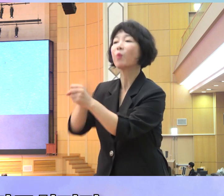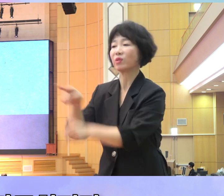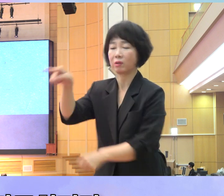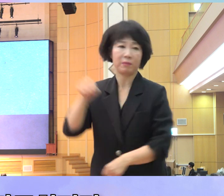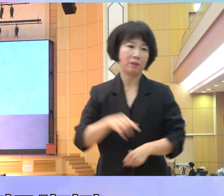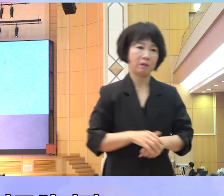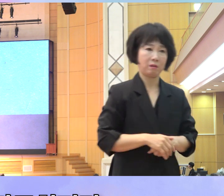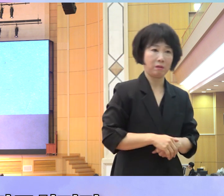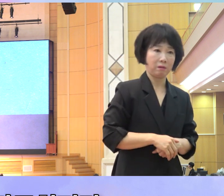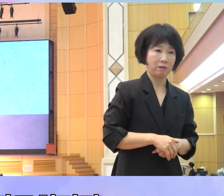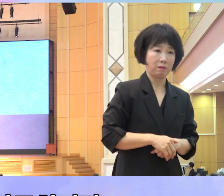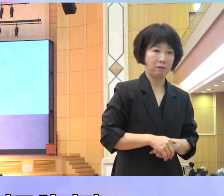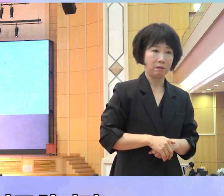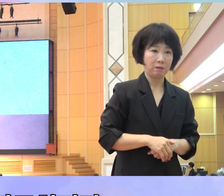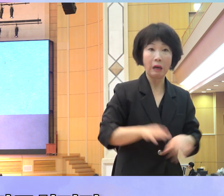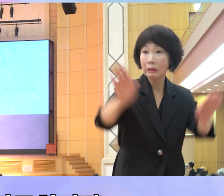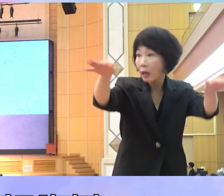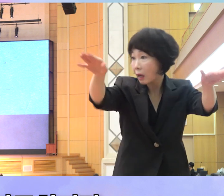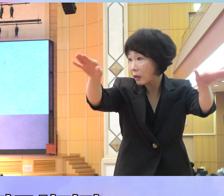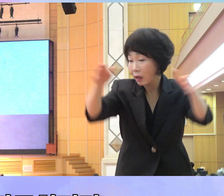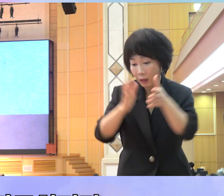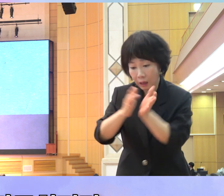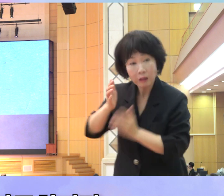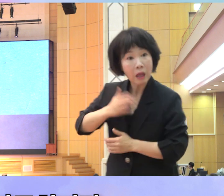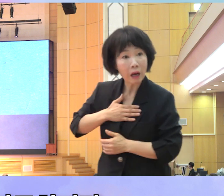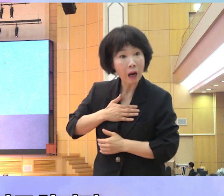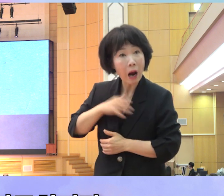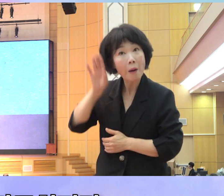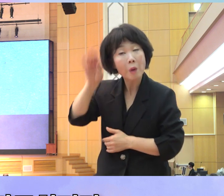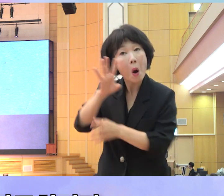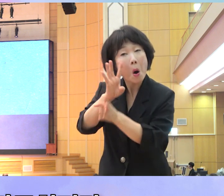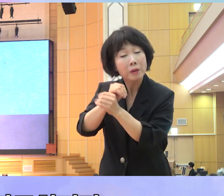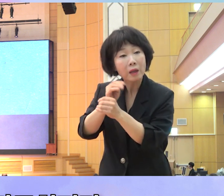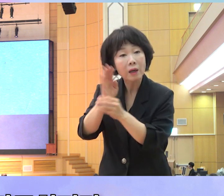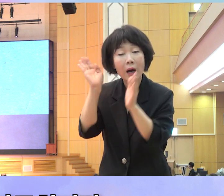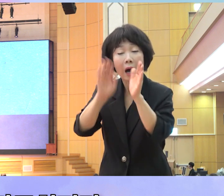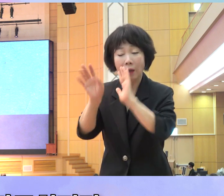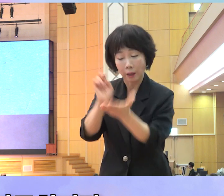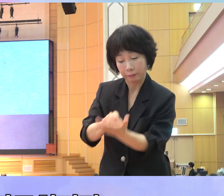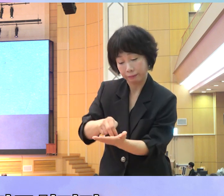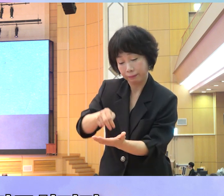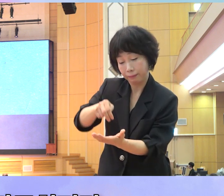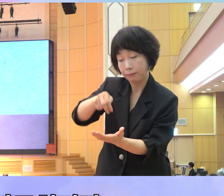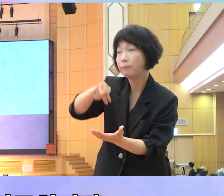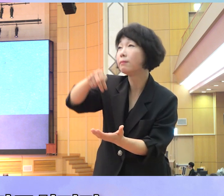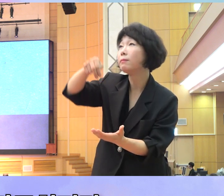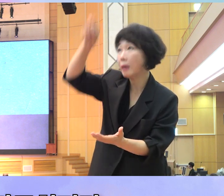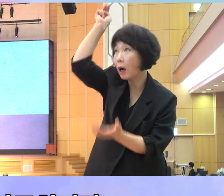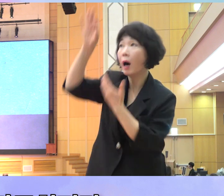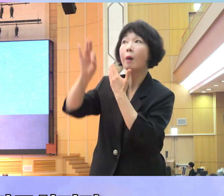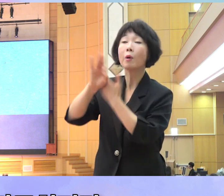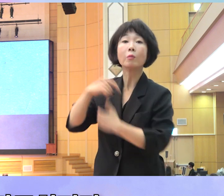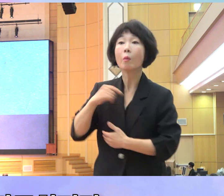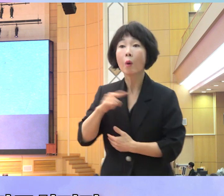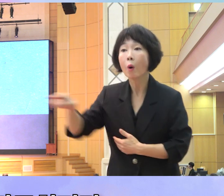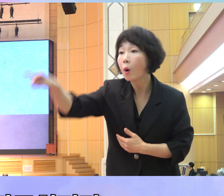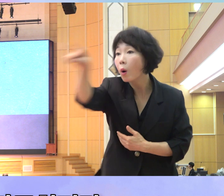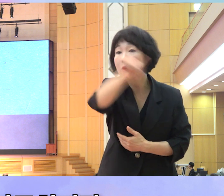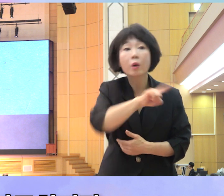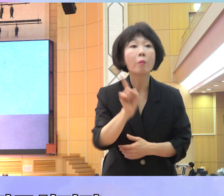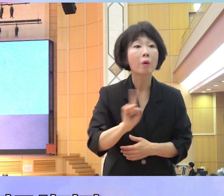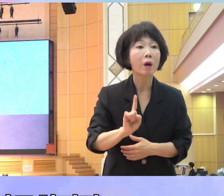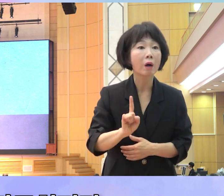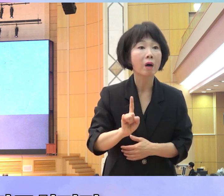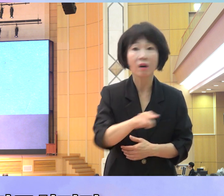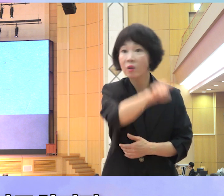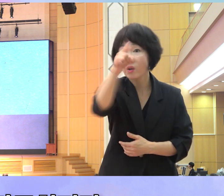너희들 내가 이제 승천하고 나면 이 세상을 살아가면서 사역을 할 텐데, 너희들이 권능을 받으면 하나님의